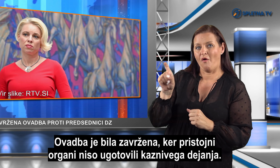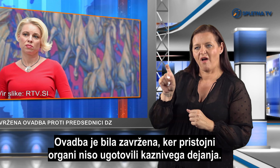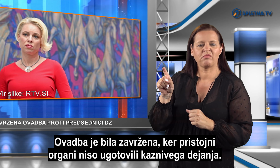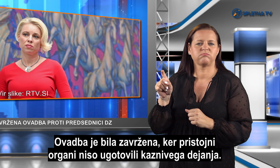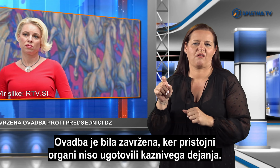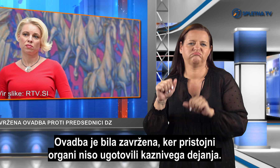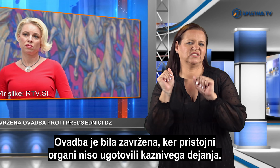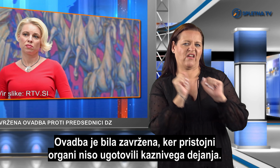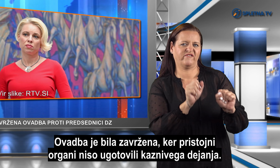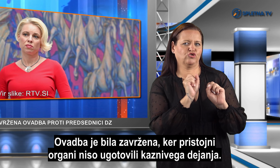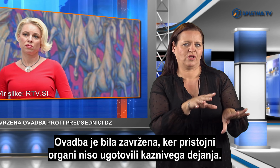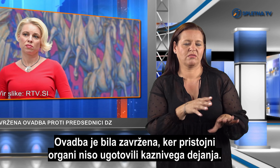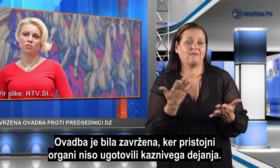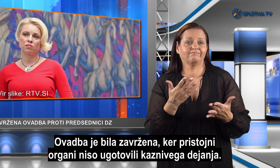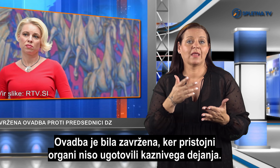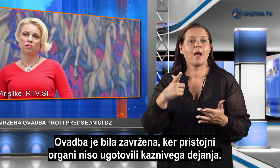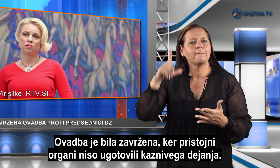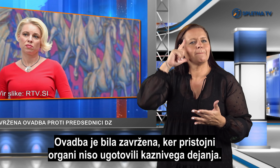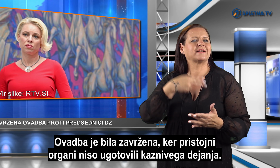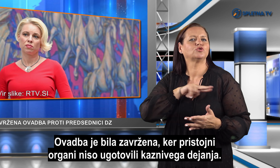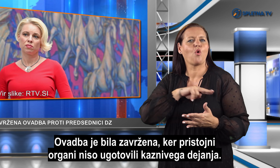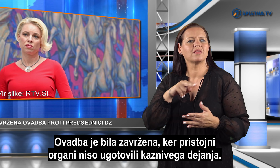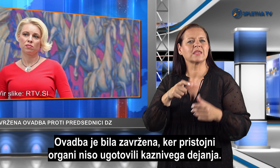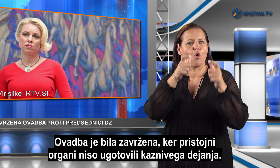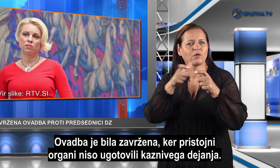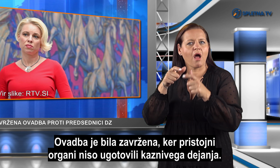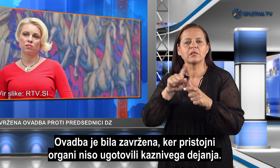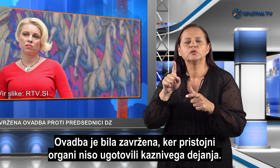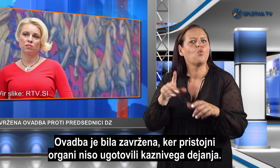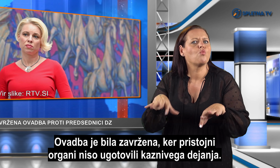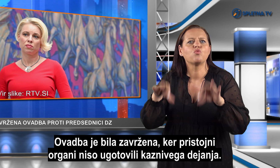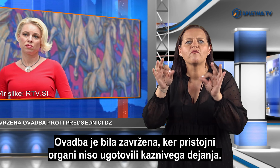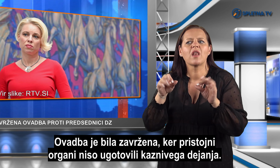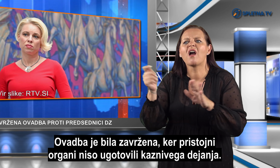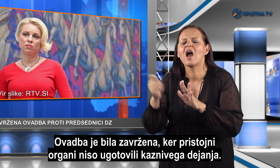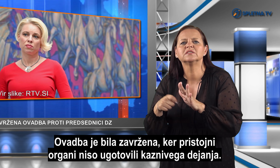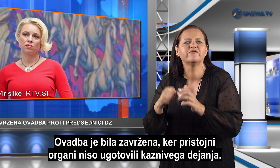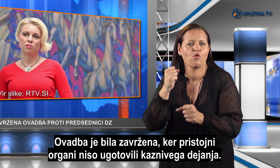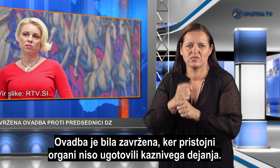Ovadba je bila zavržena, ker pristojni organi niso ugotovili kaznivega dejanja.